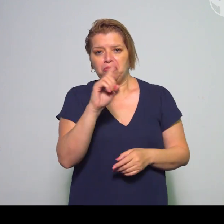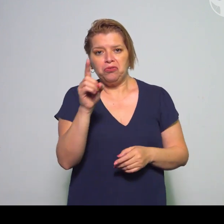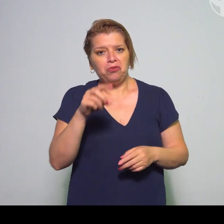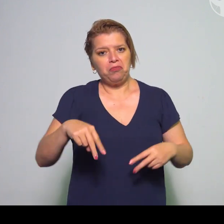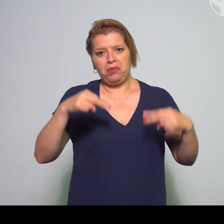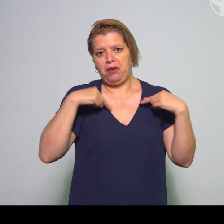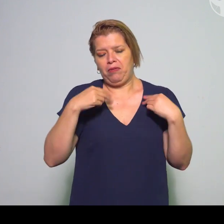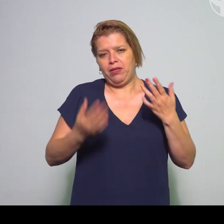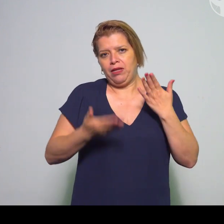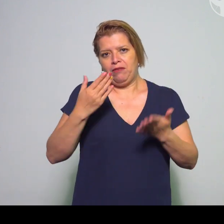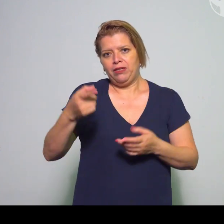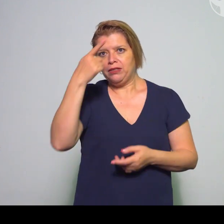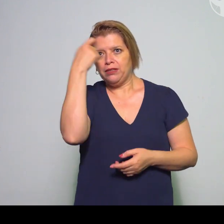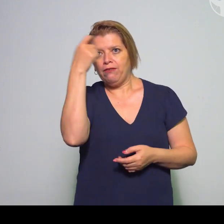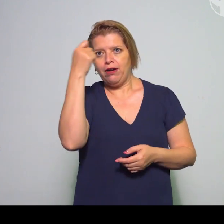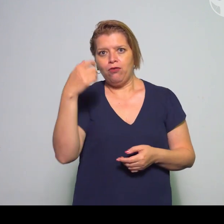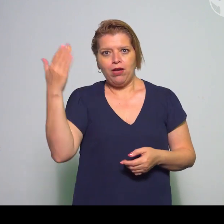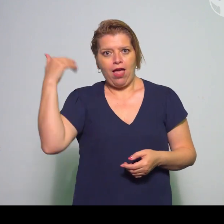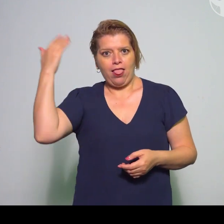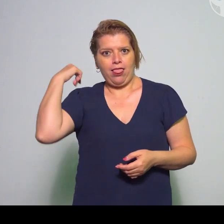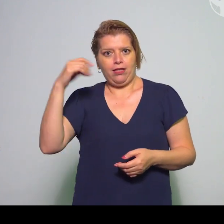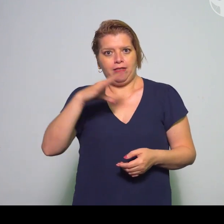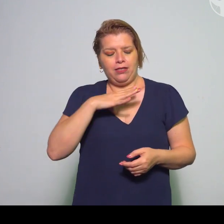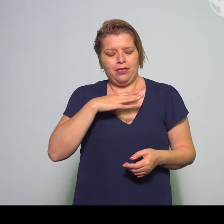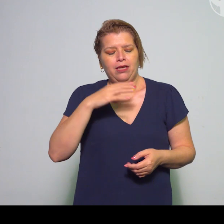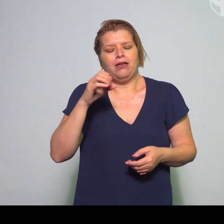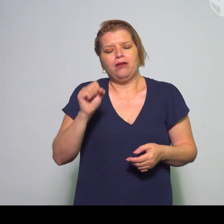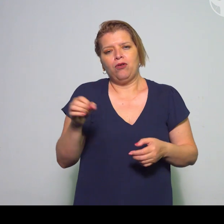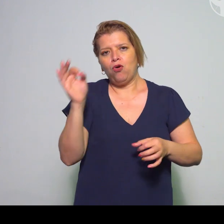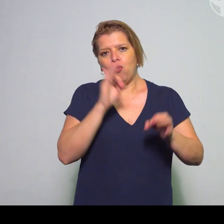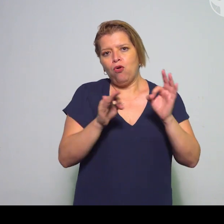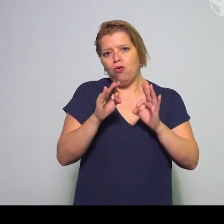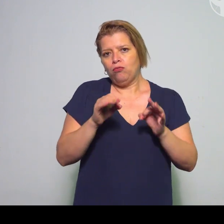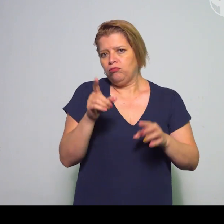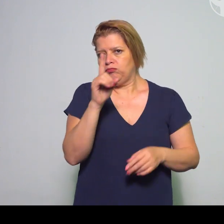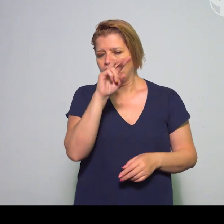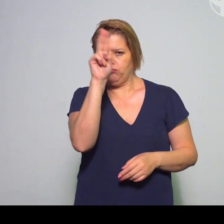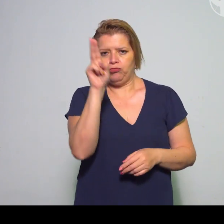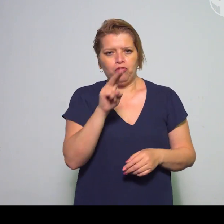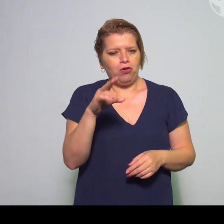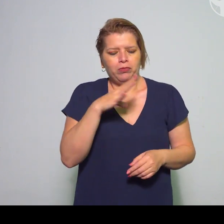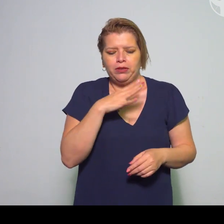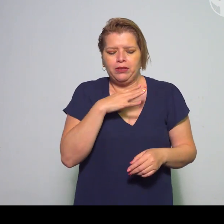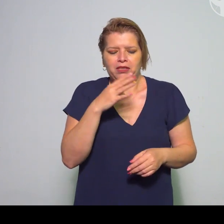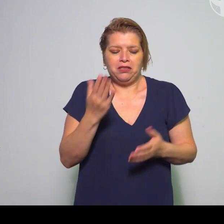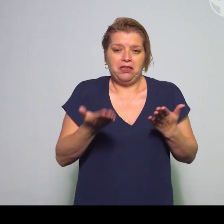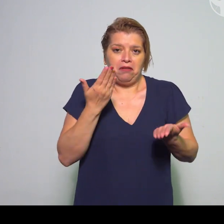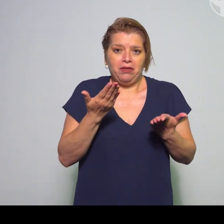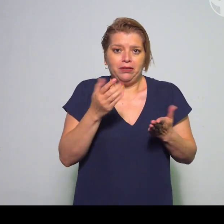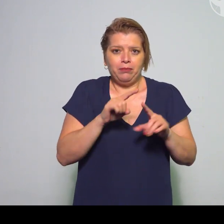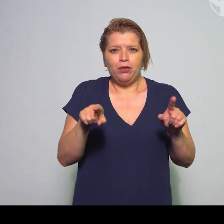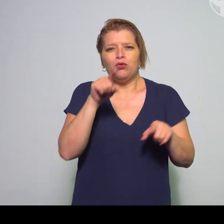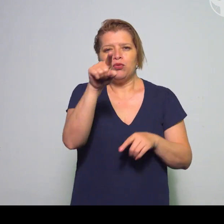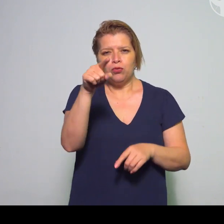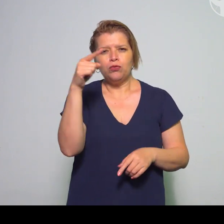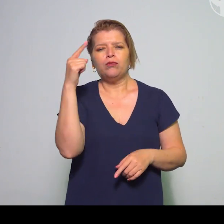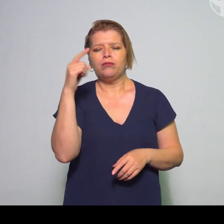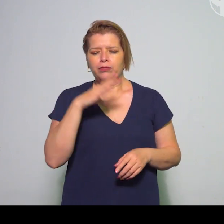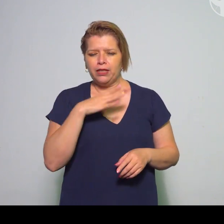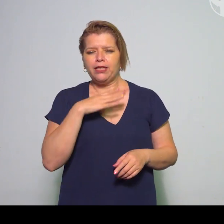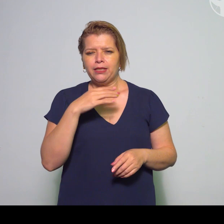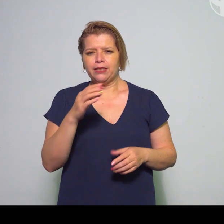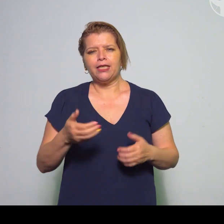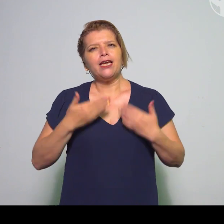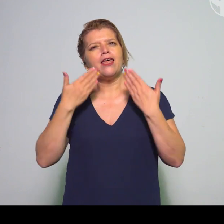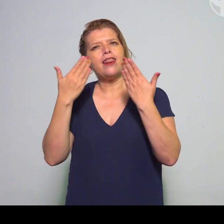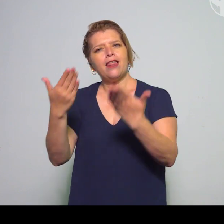la enfermedad, tal vez ese empleo que tenías o el que conseguiste nunca vuelva a ser igual al que tenías antes, pero tienes que